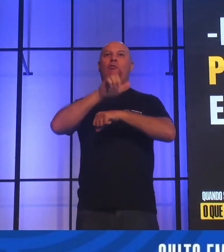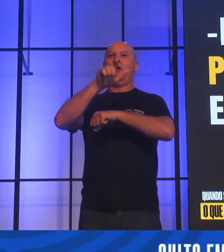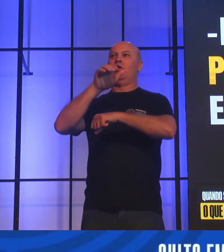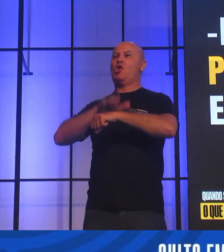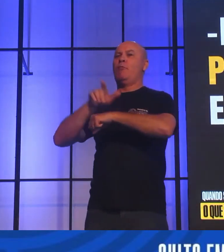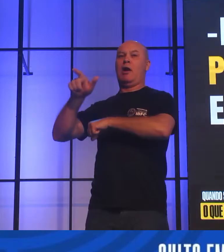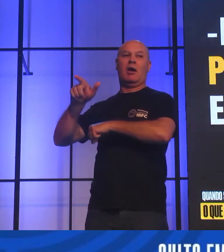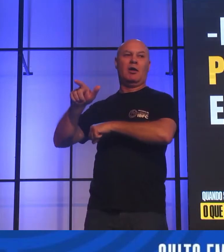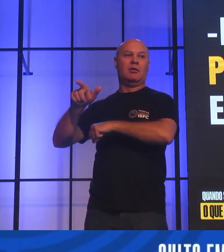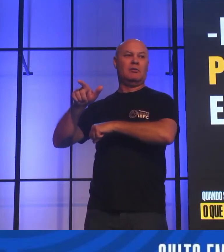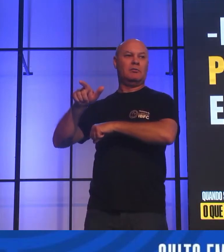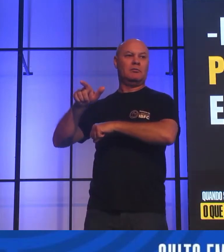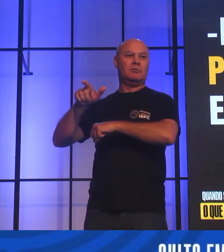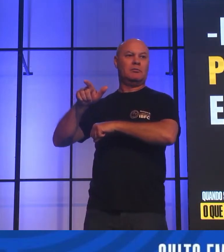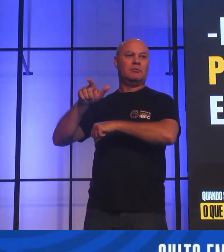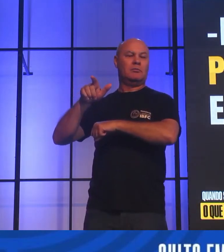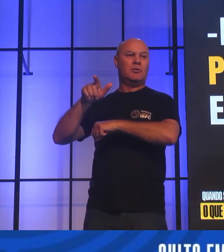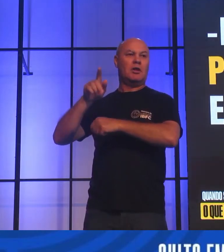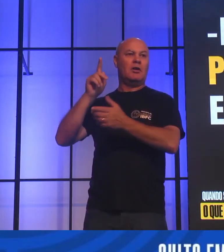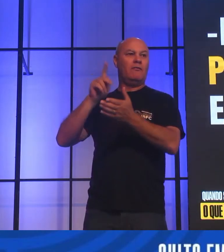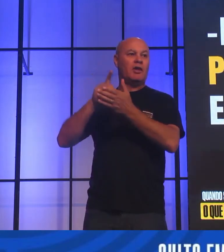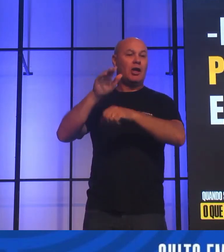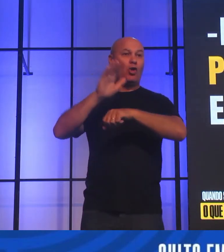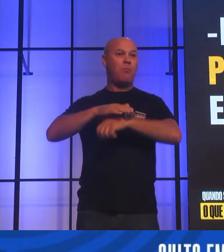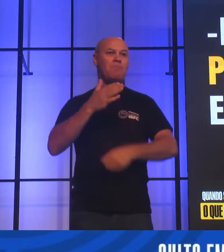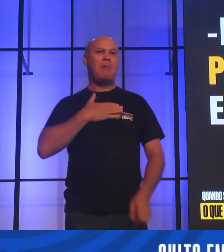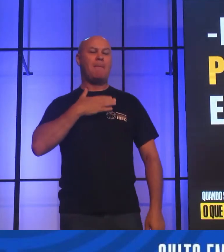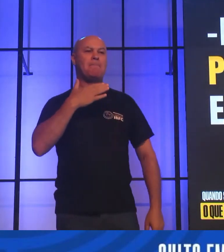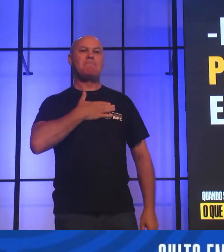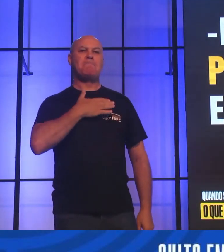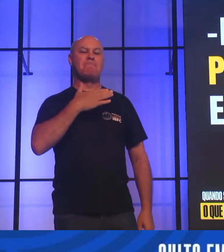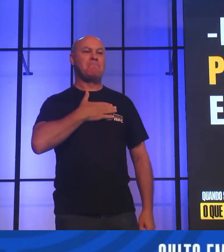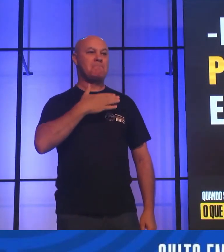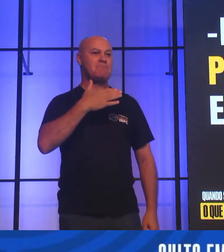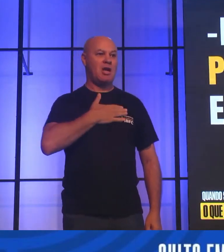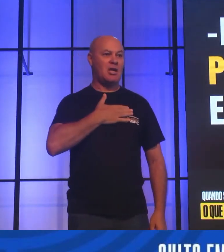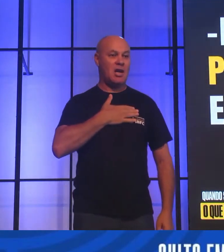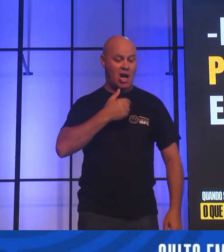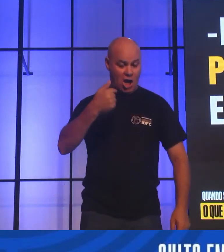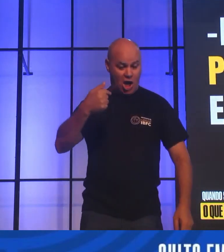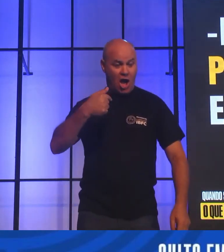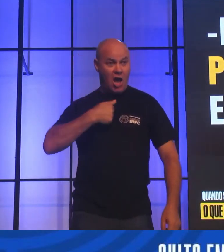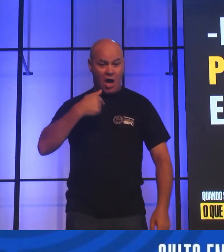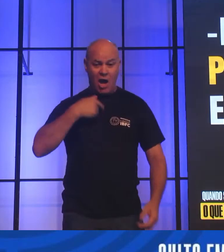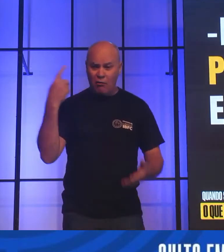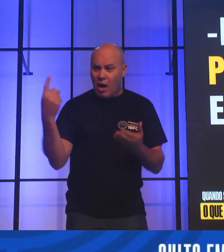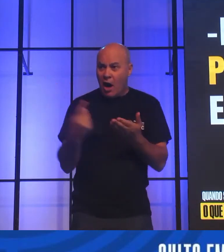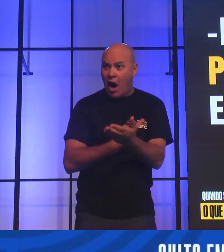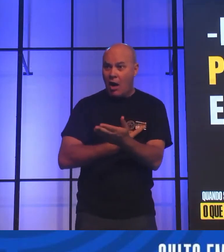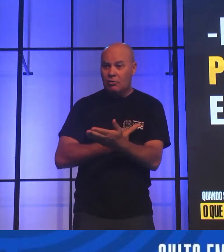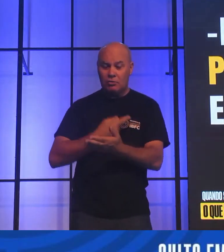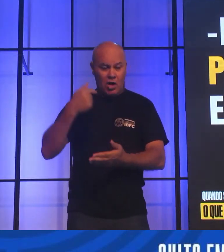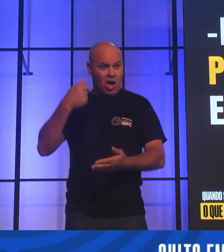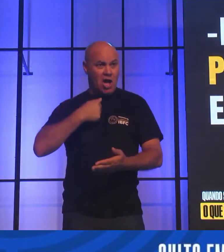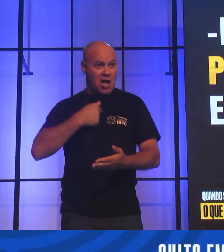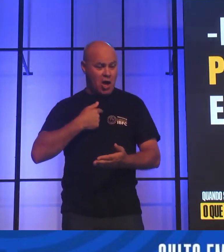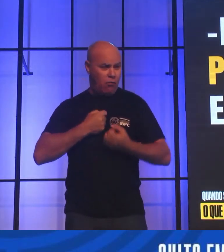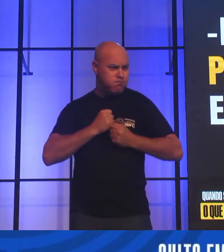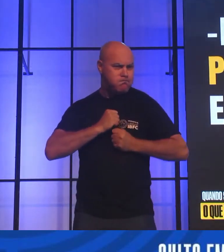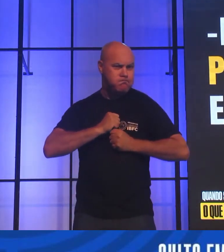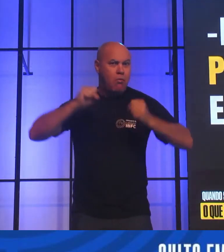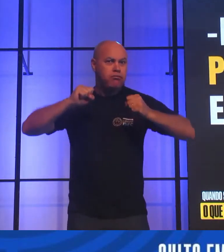Nós precisamos parar de culpar as outras pessoas pelas nossas reações erradas, equivocadas,